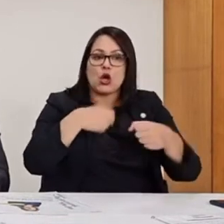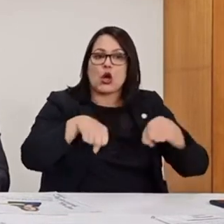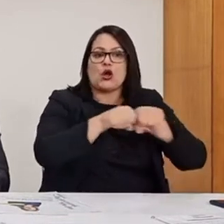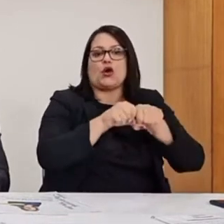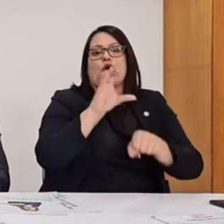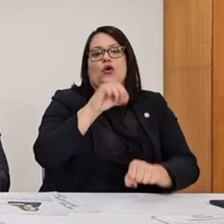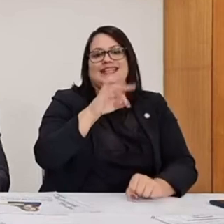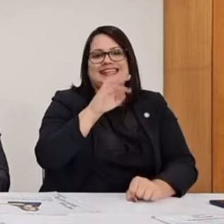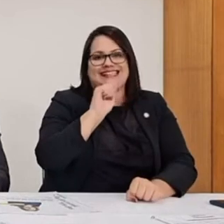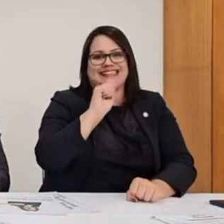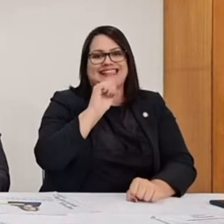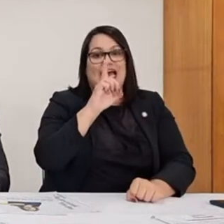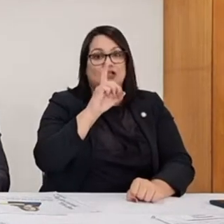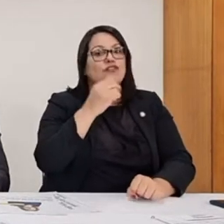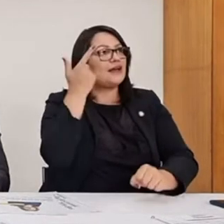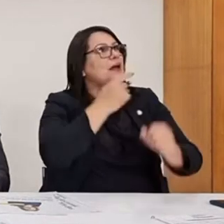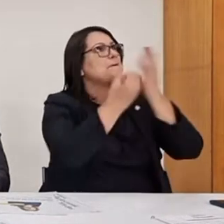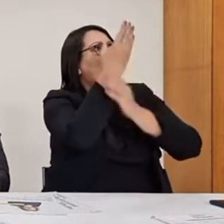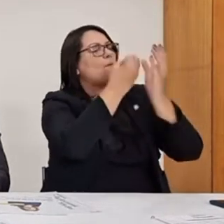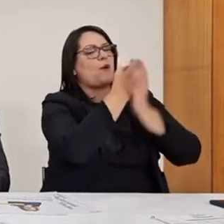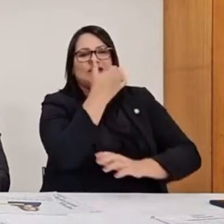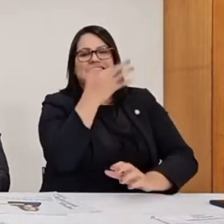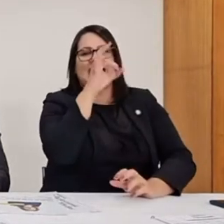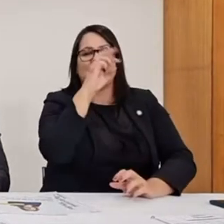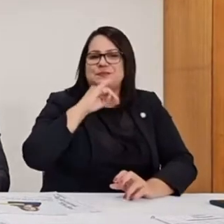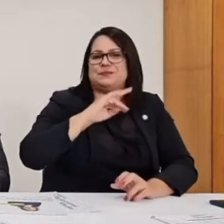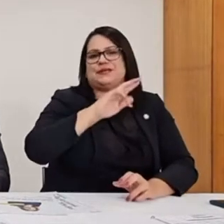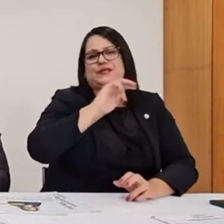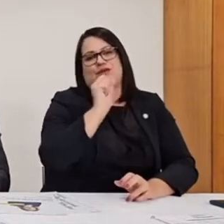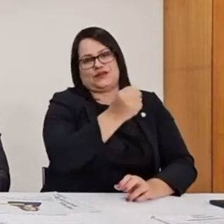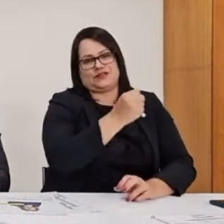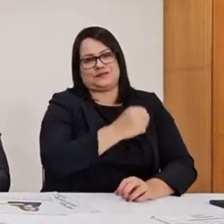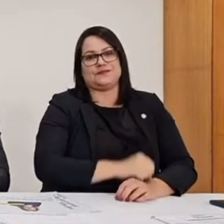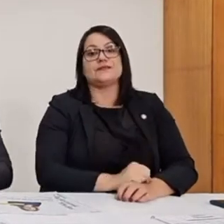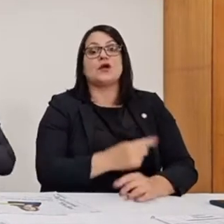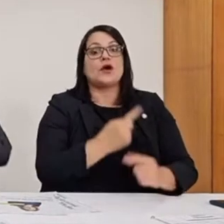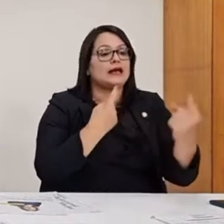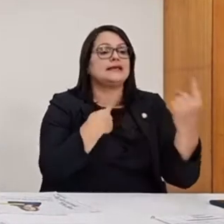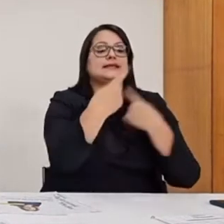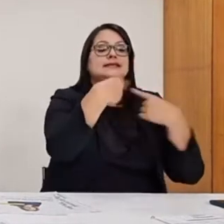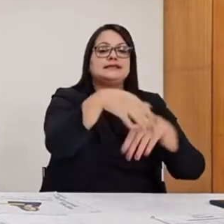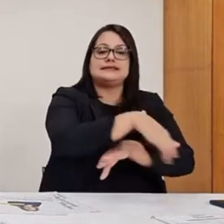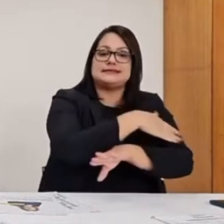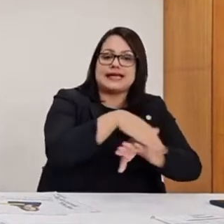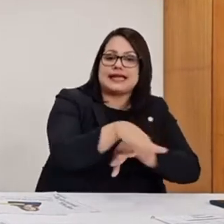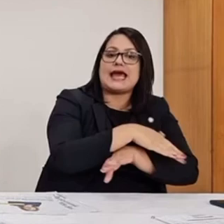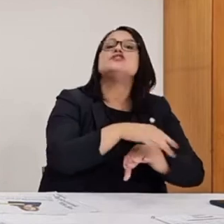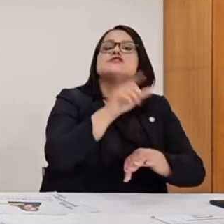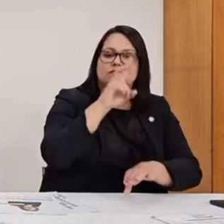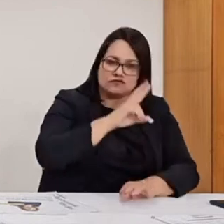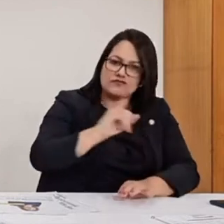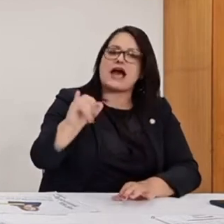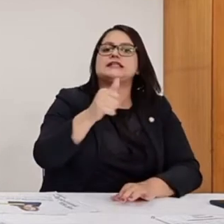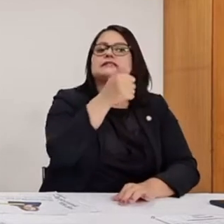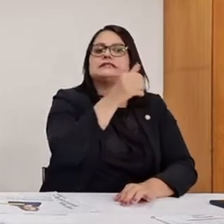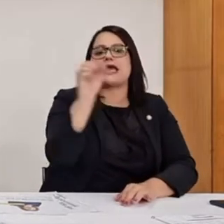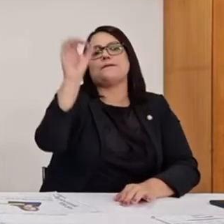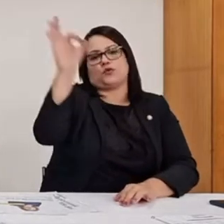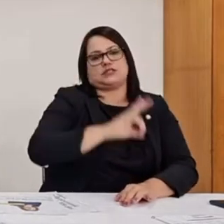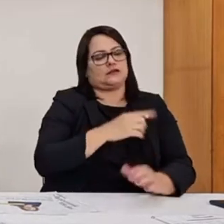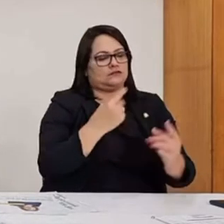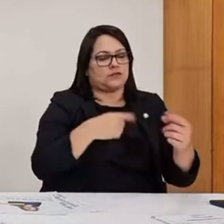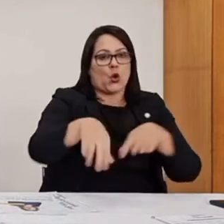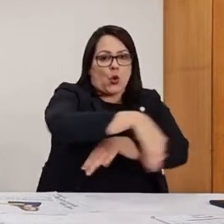Lá. As estradas federais, 100% vão receber internet. A pauta dos caminhoneiros,